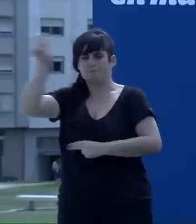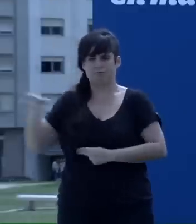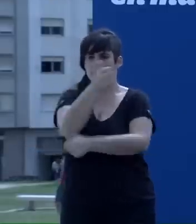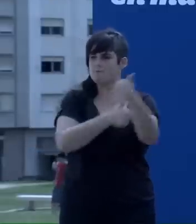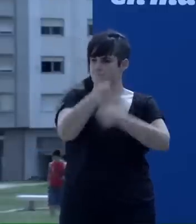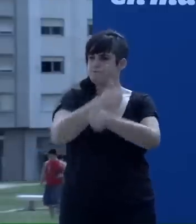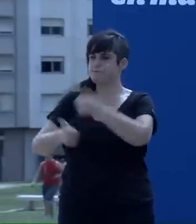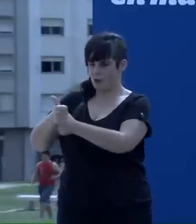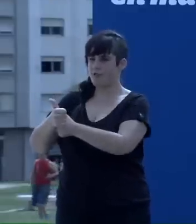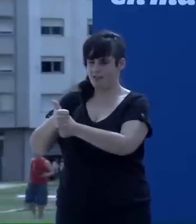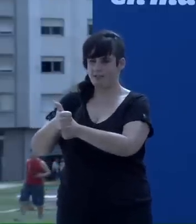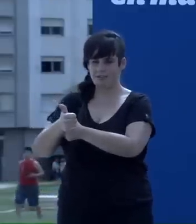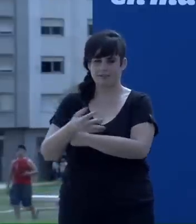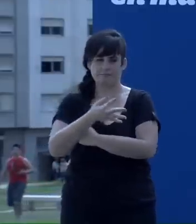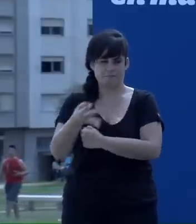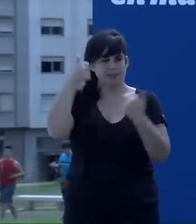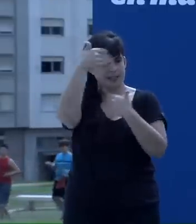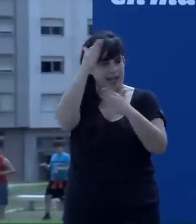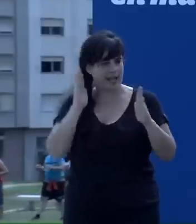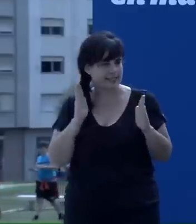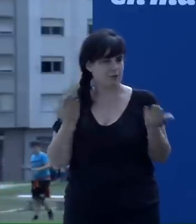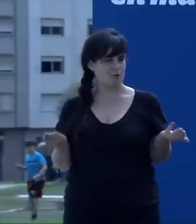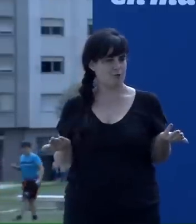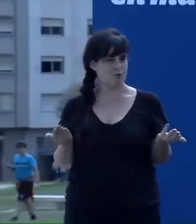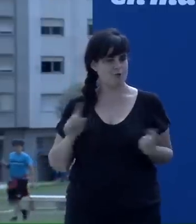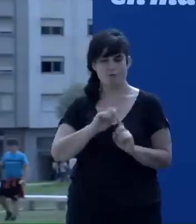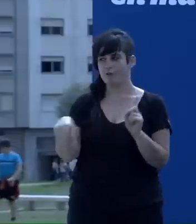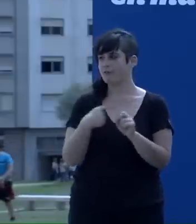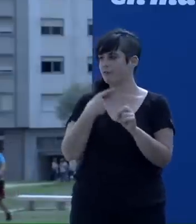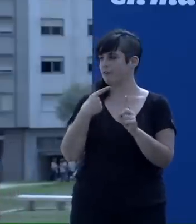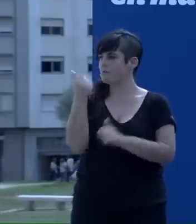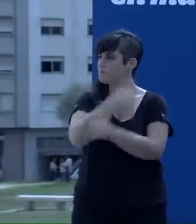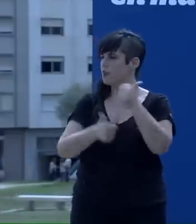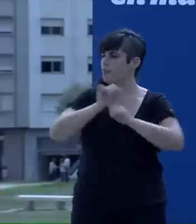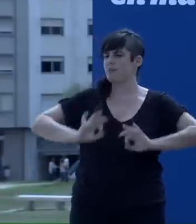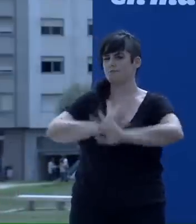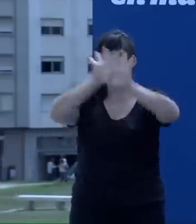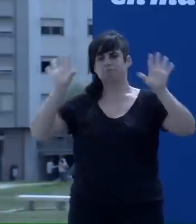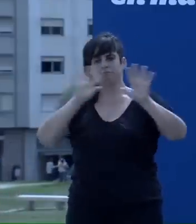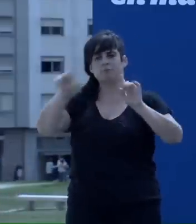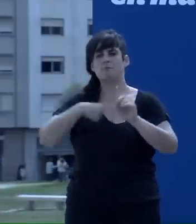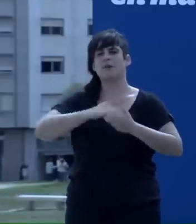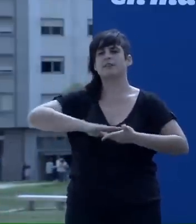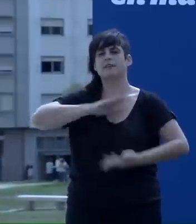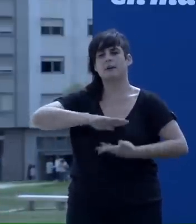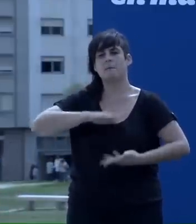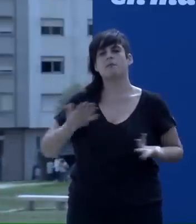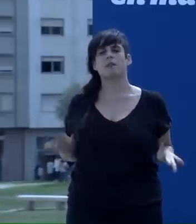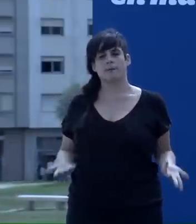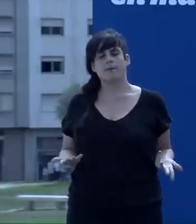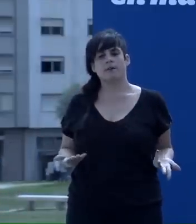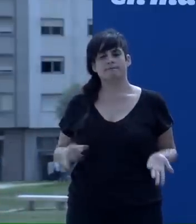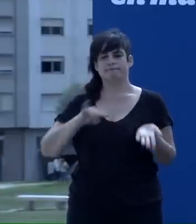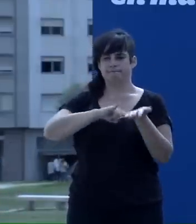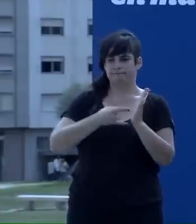coidado, e asistencia, e prioridades moi claras, capacidade,